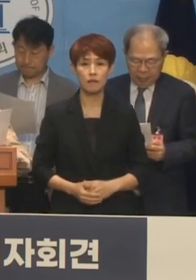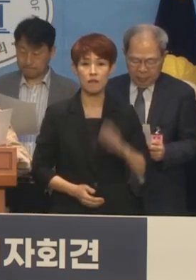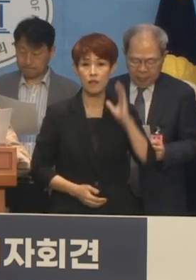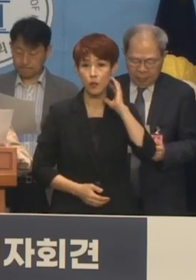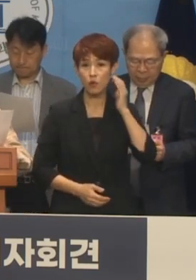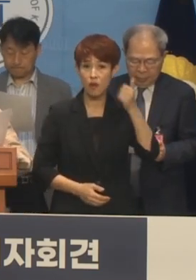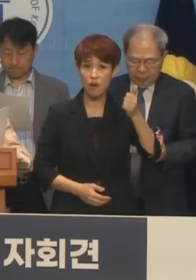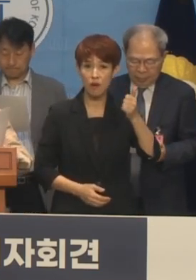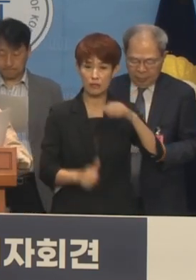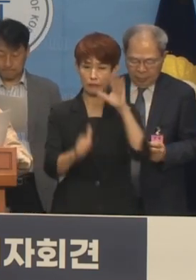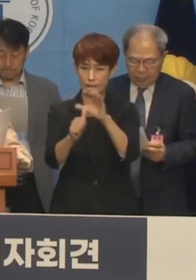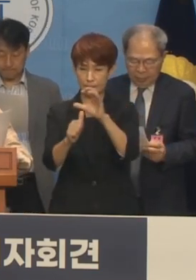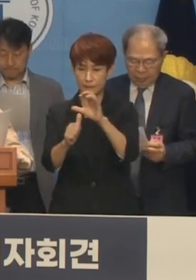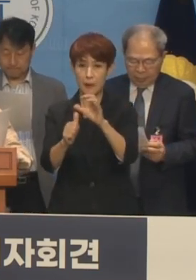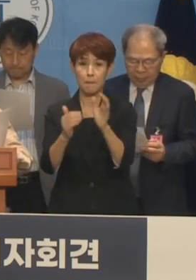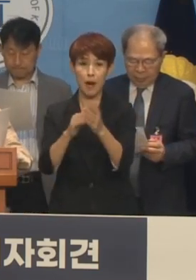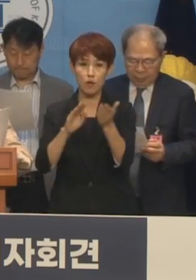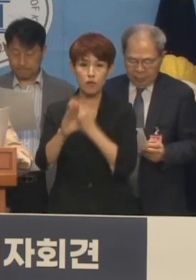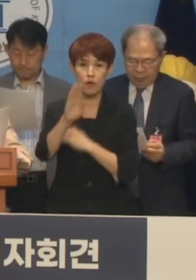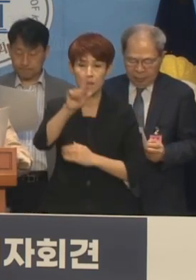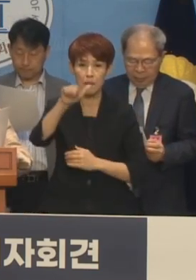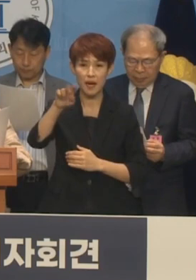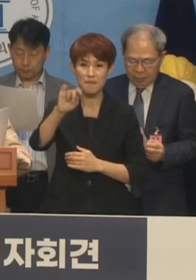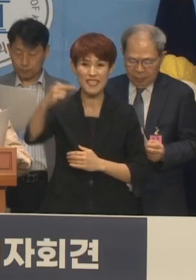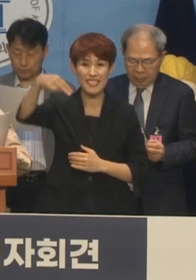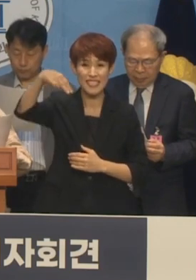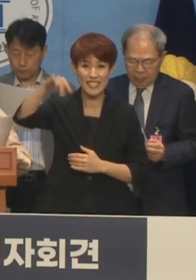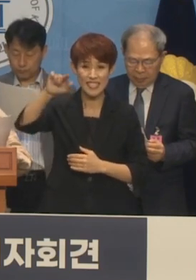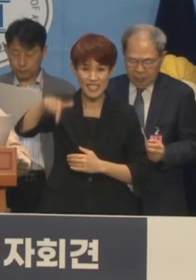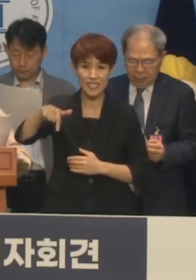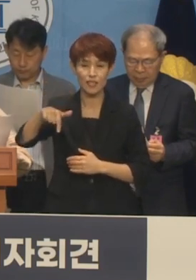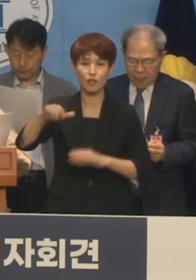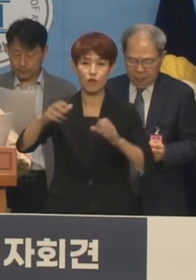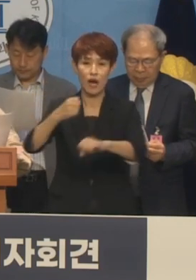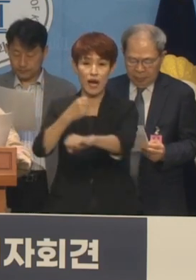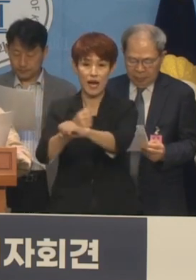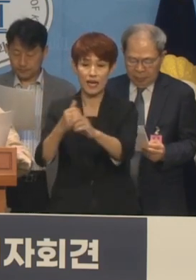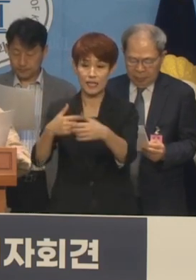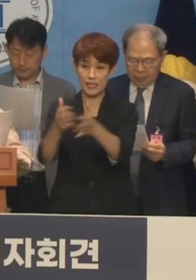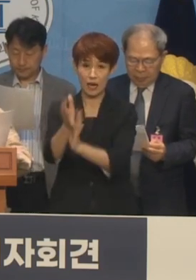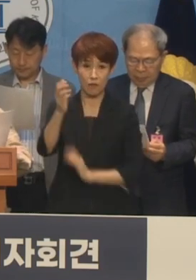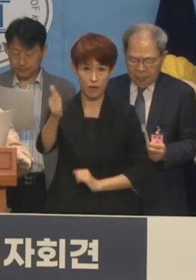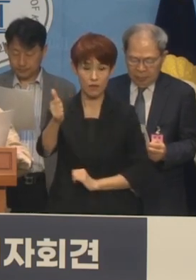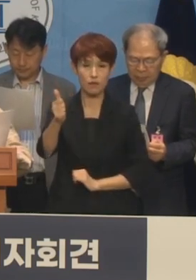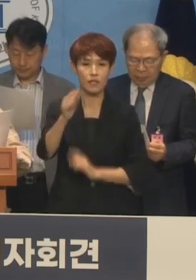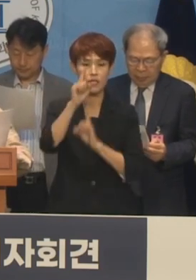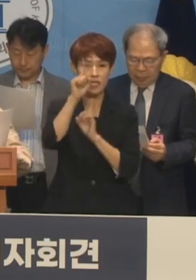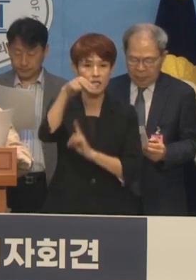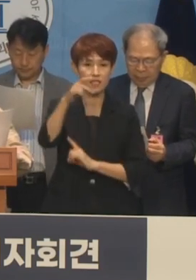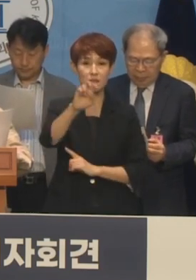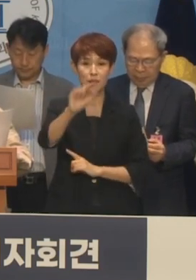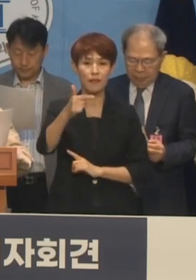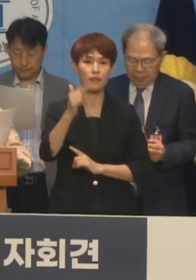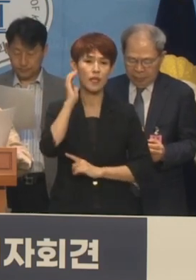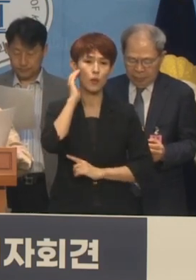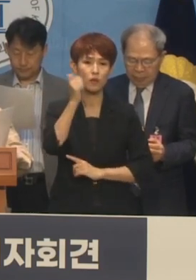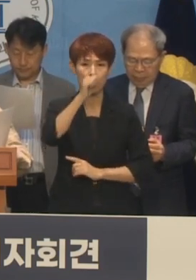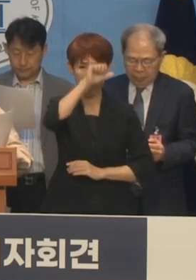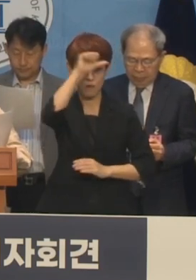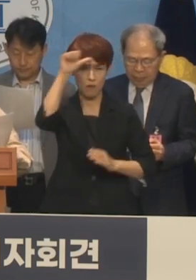대통령의 질책 이후 박민식 당시 국가보훈부 장관은 이승만 대통령의